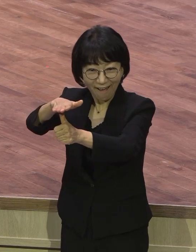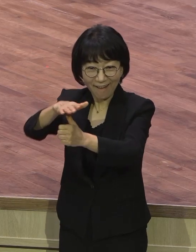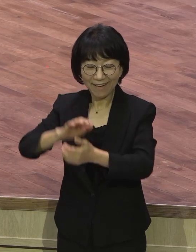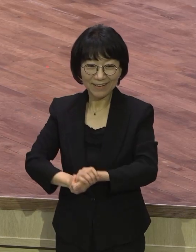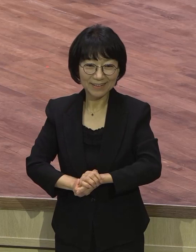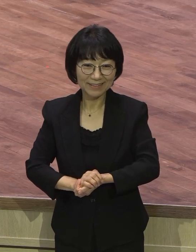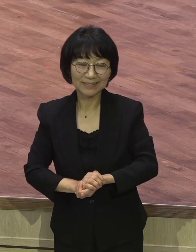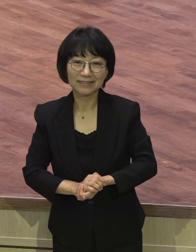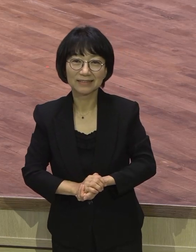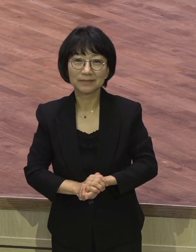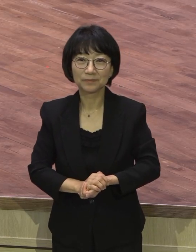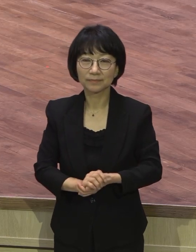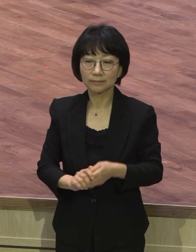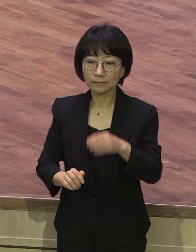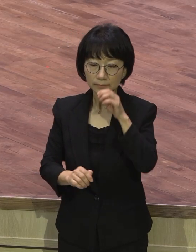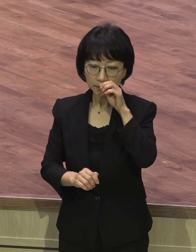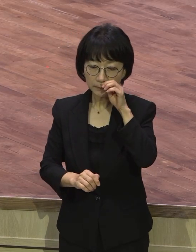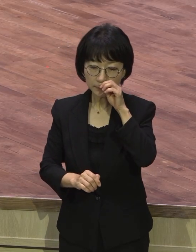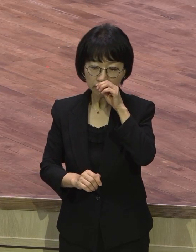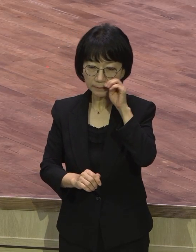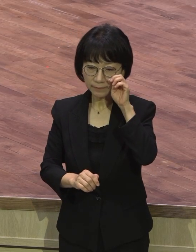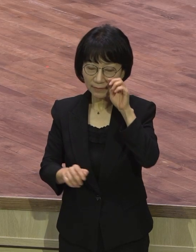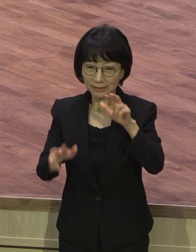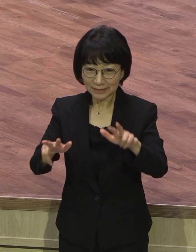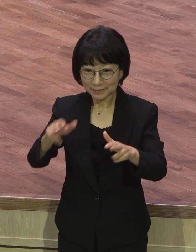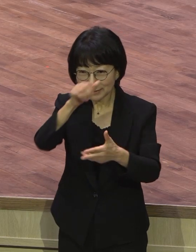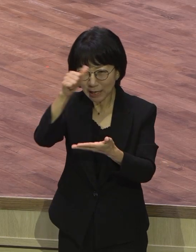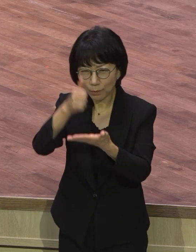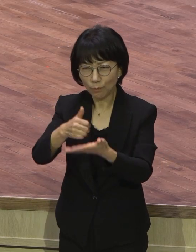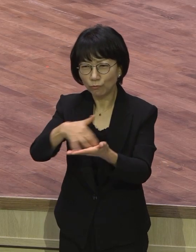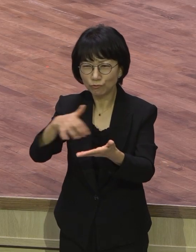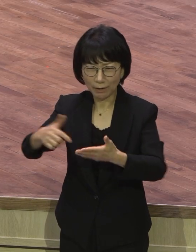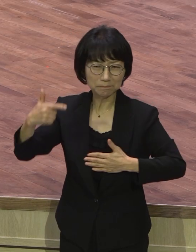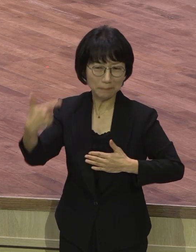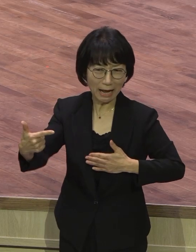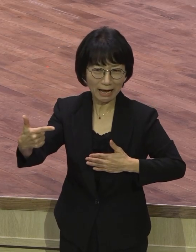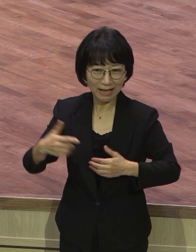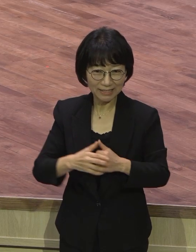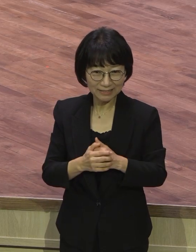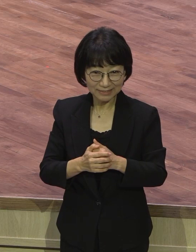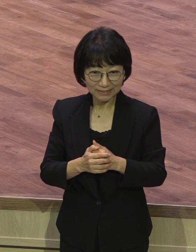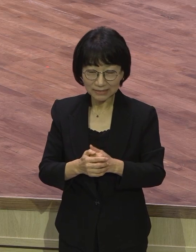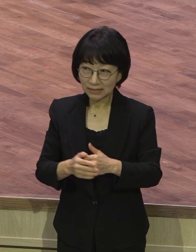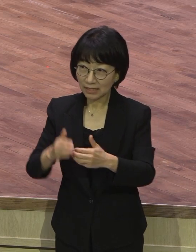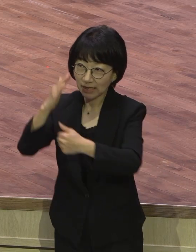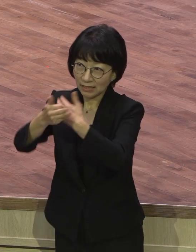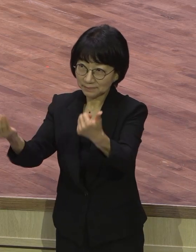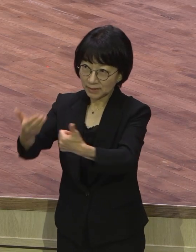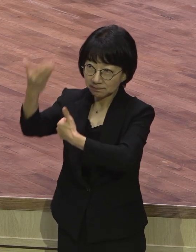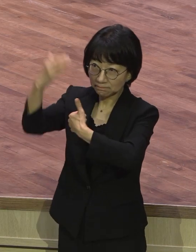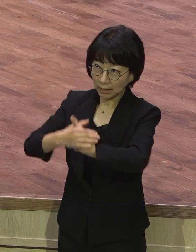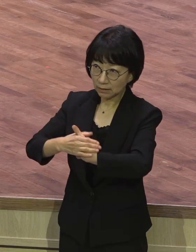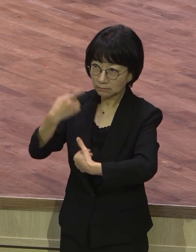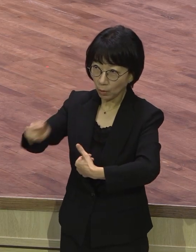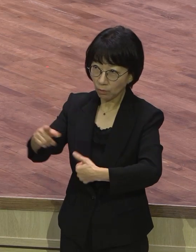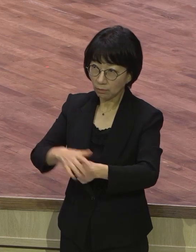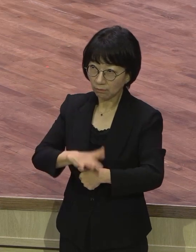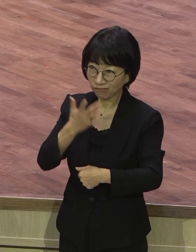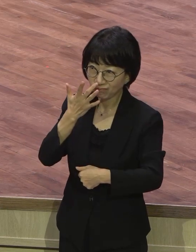중직자 시대를 여러 가지 많이 세웠는데 내가 직분이 뭔지 내가 도대체 누군지도